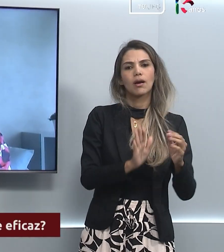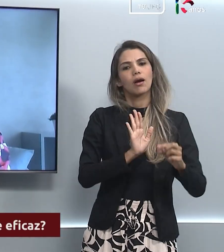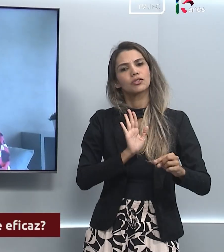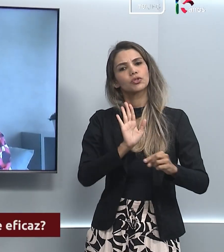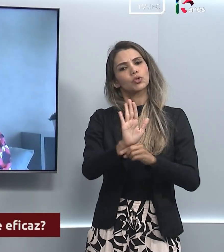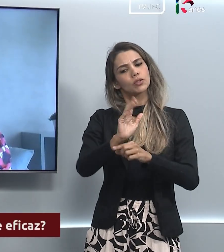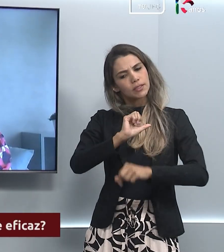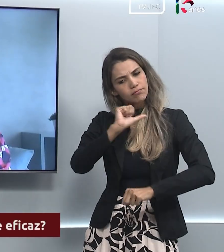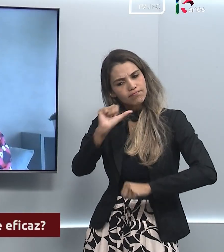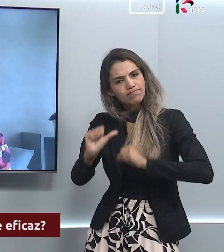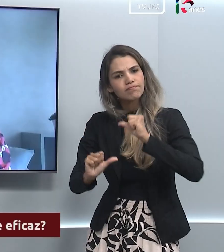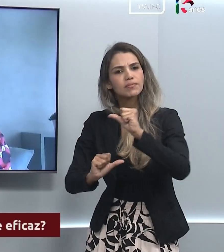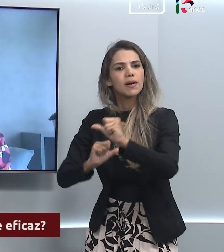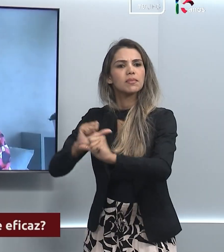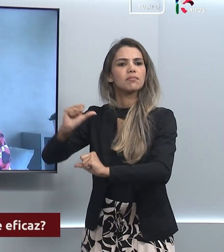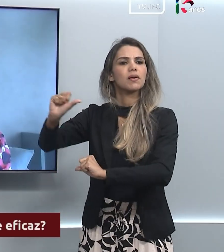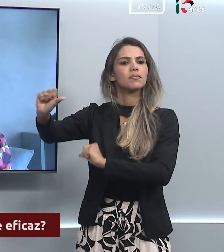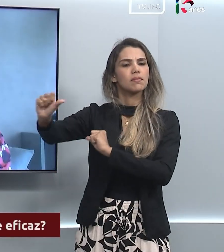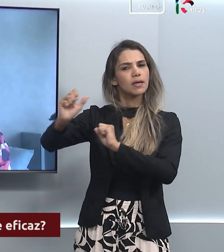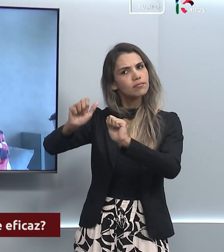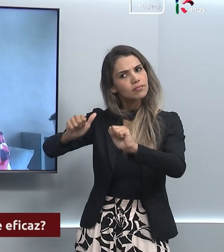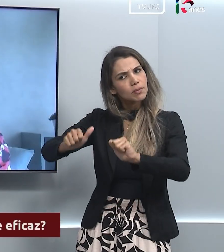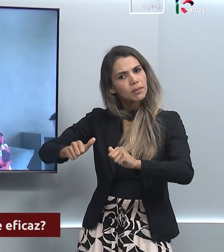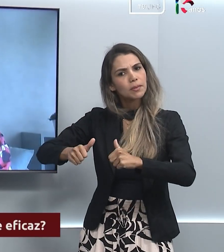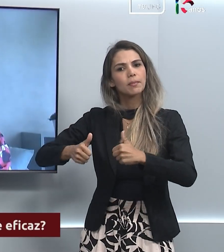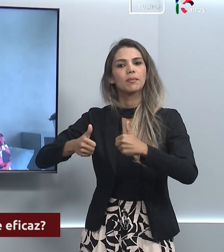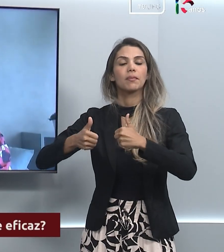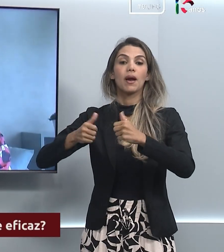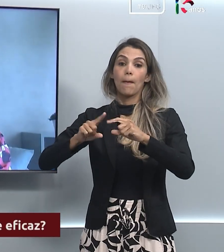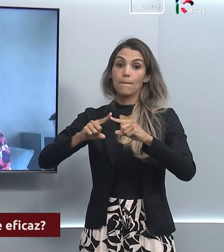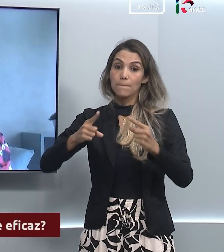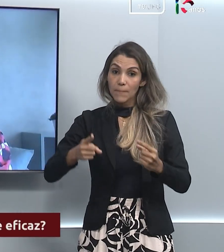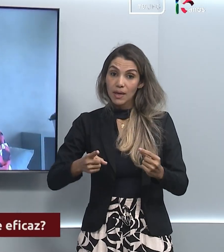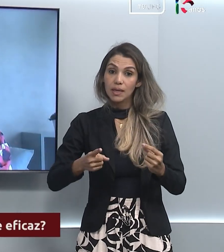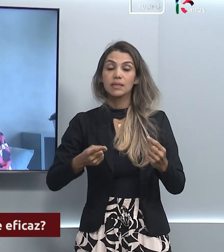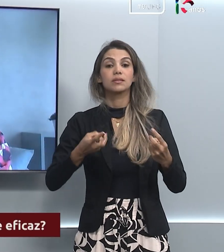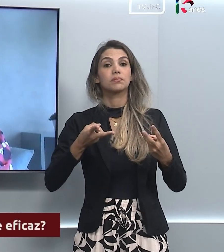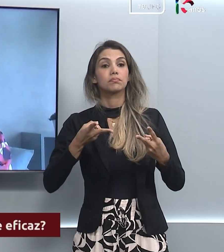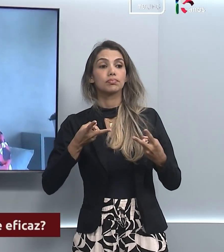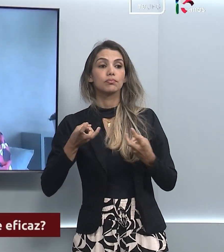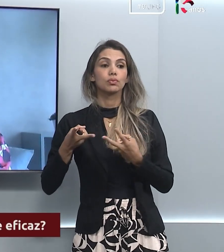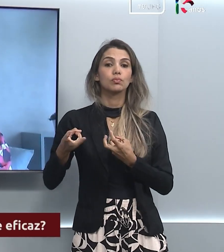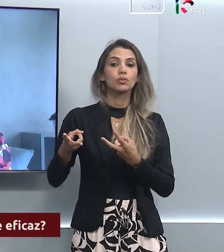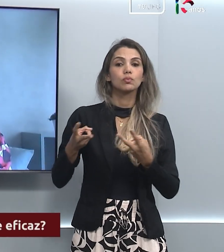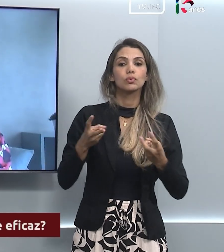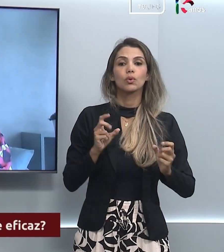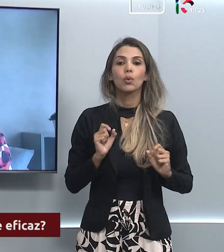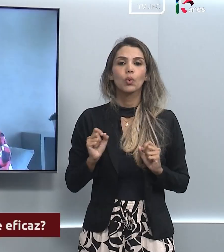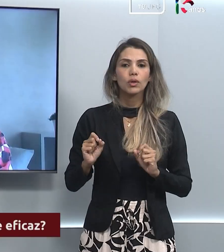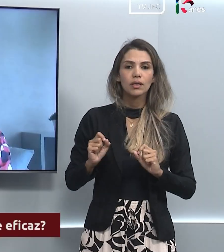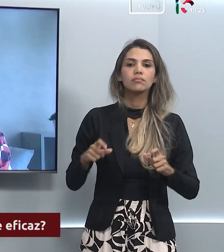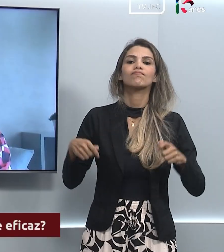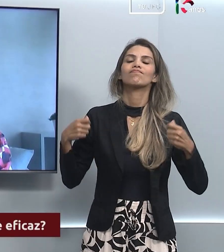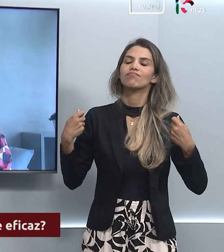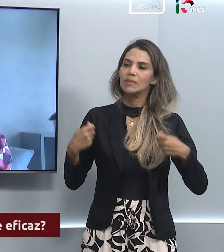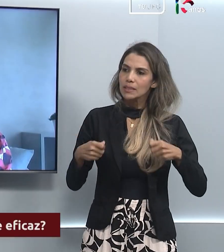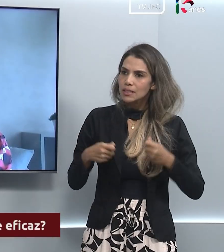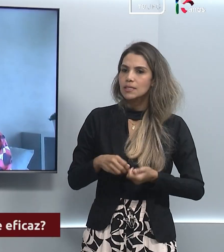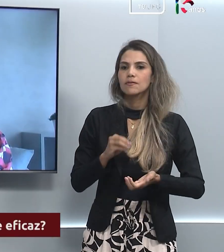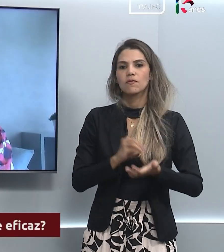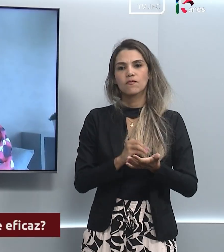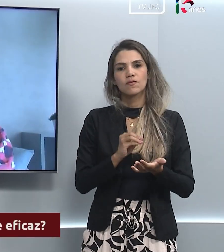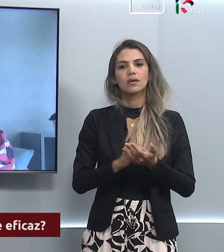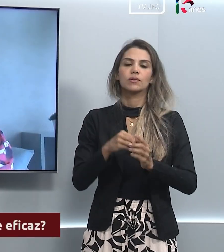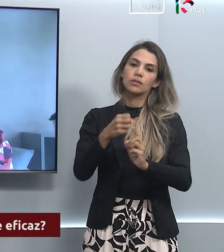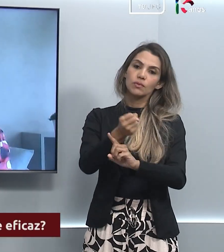muito estratégica, muito importante, nós percebemos ainda que a gente precisa de uma sociedade